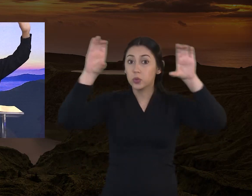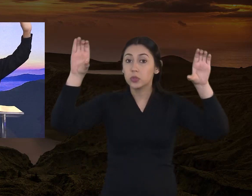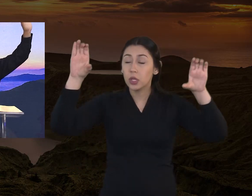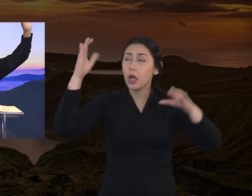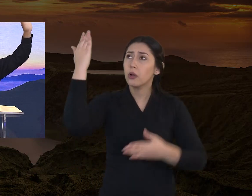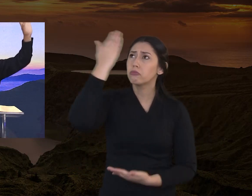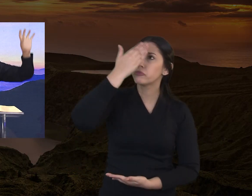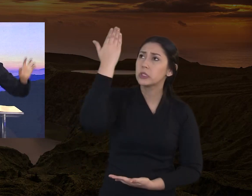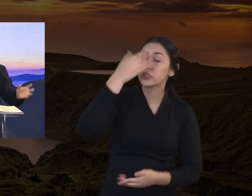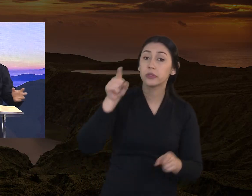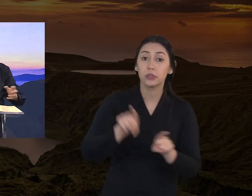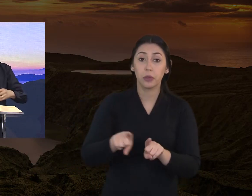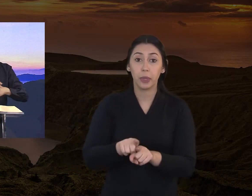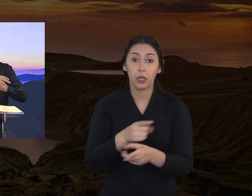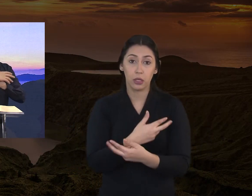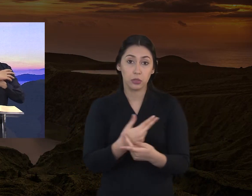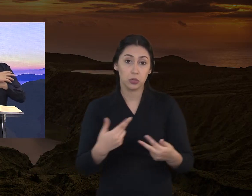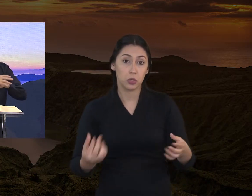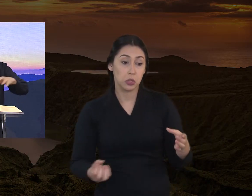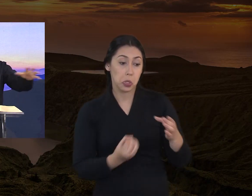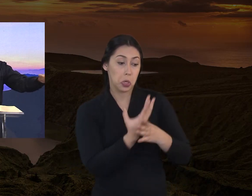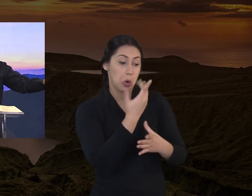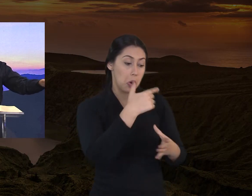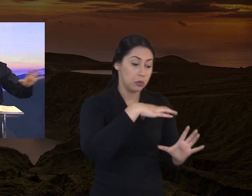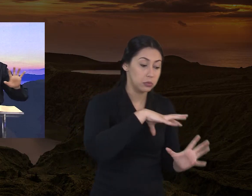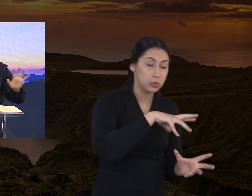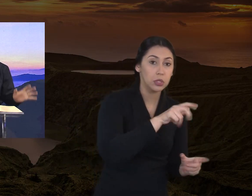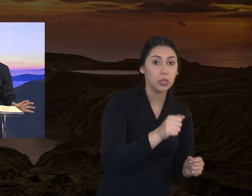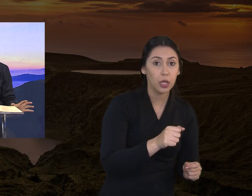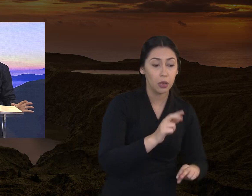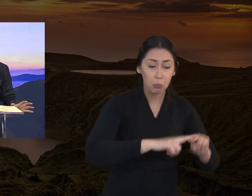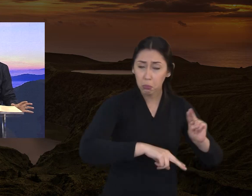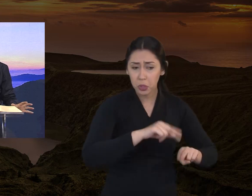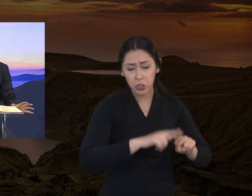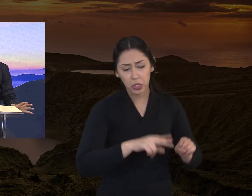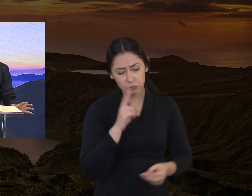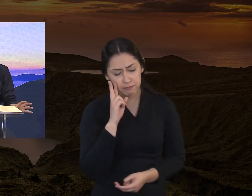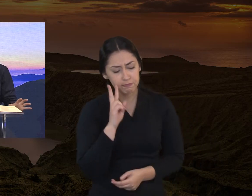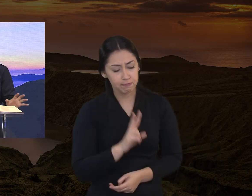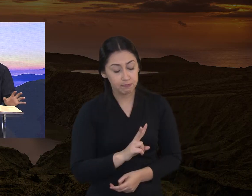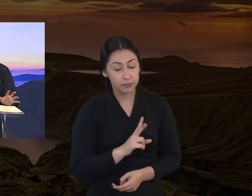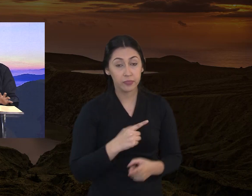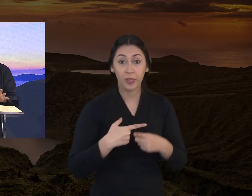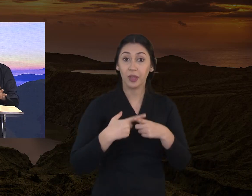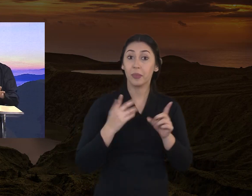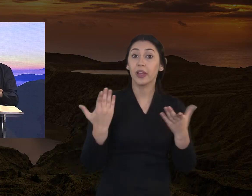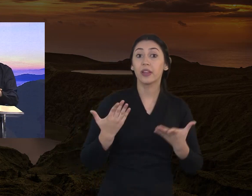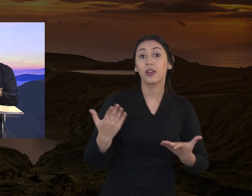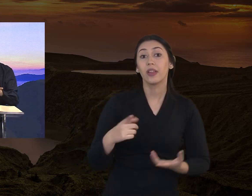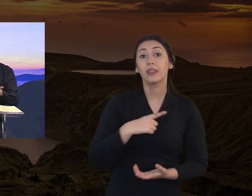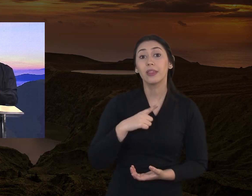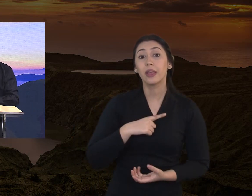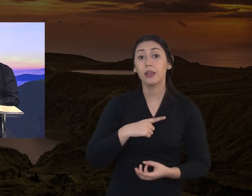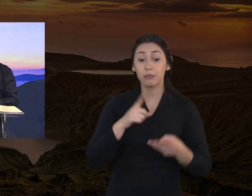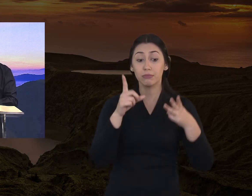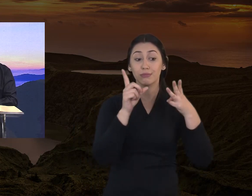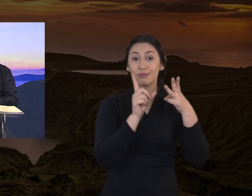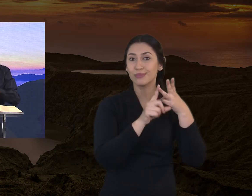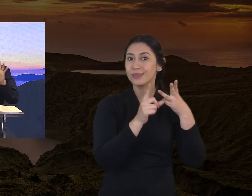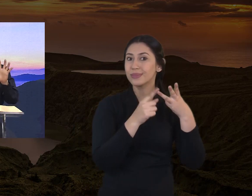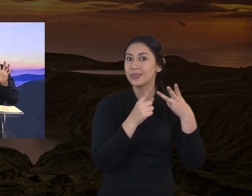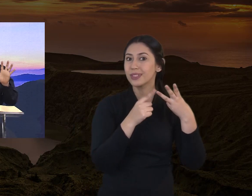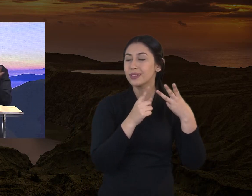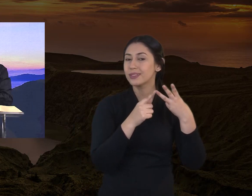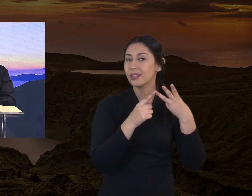coisas invisíveis, e as coisas que Deus criou sobre a terra, as coisas visíveis. Mas agora apareceu mais um